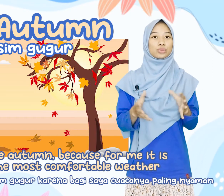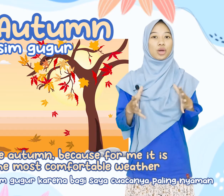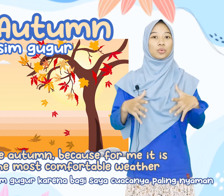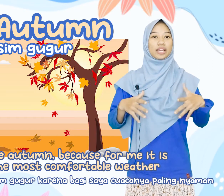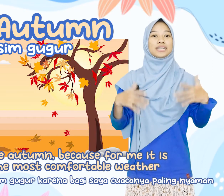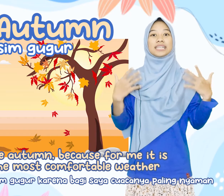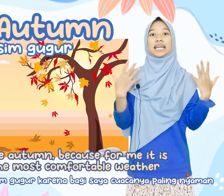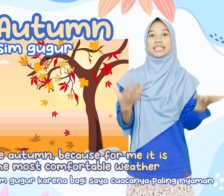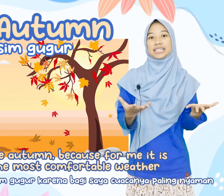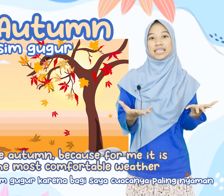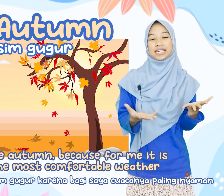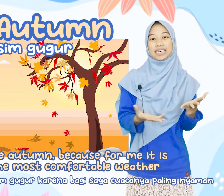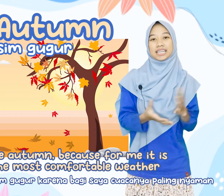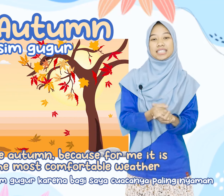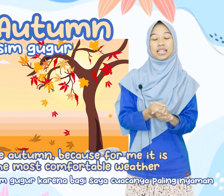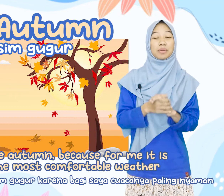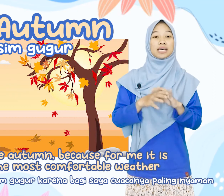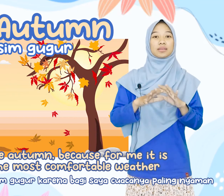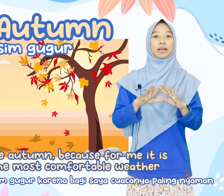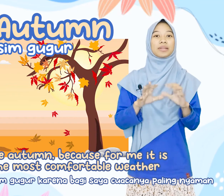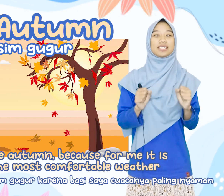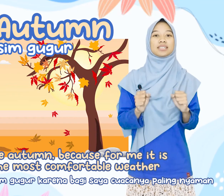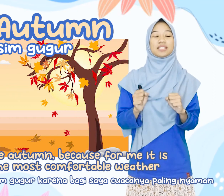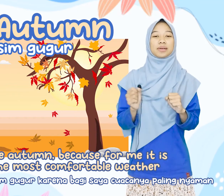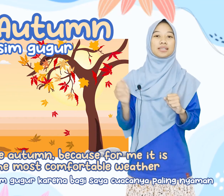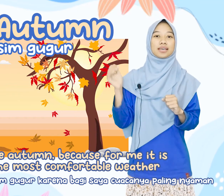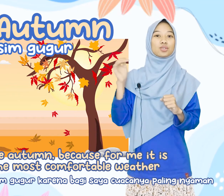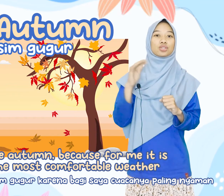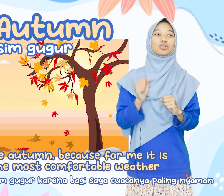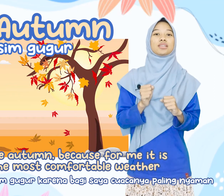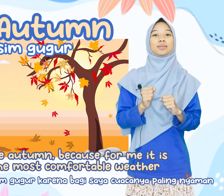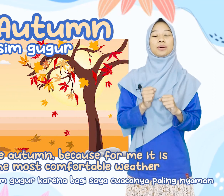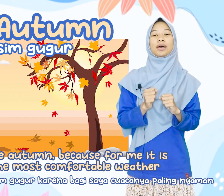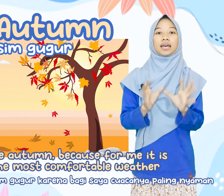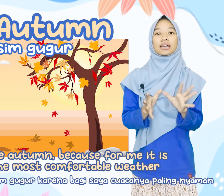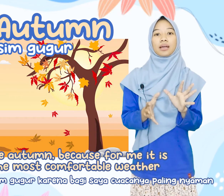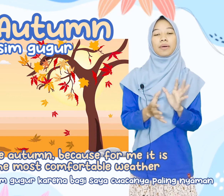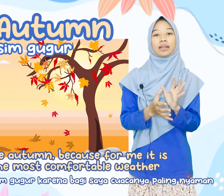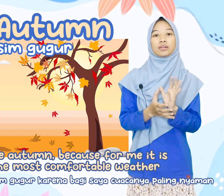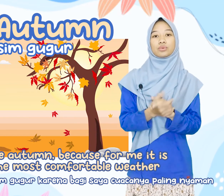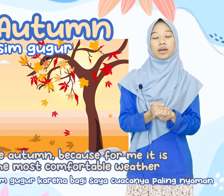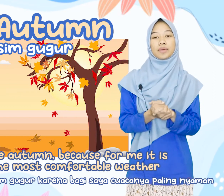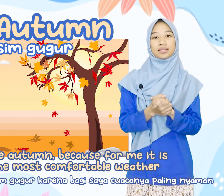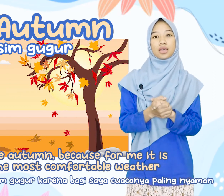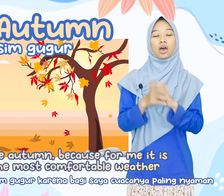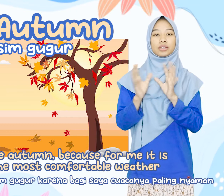sudah mulai dingin lagi. Tapi nggak seberapa dingin, jadi masih kayak sejuk-sejuk gitu. Nah, kenapa ada dua? Biasanya autumn